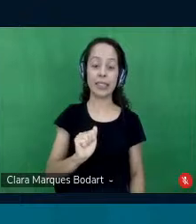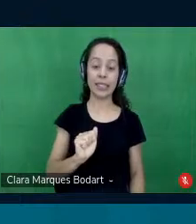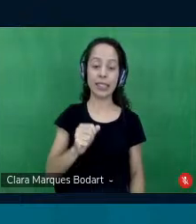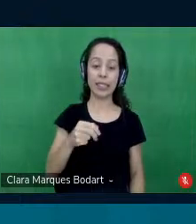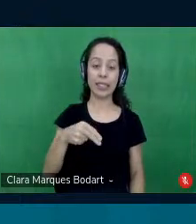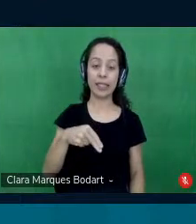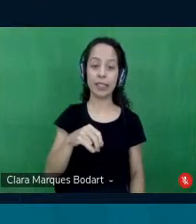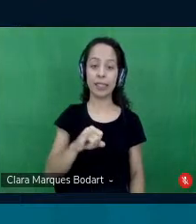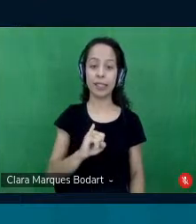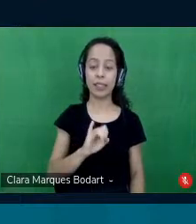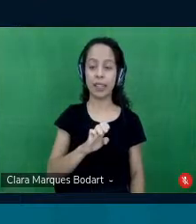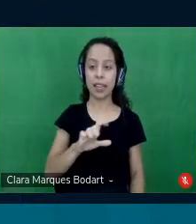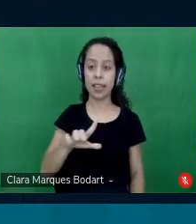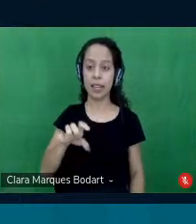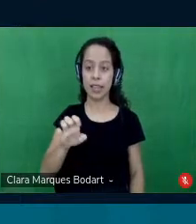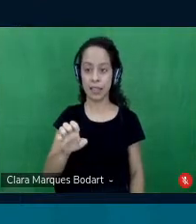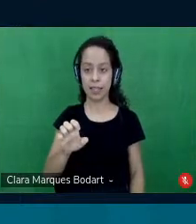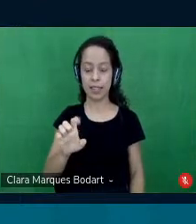pós-graduação aqui, que também já foi